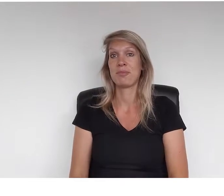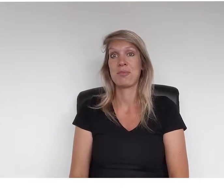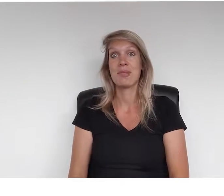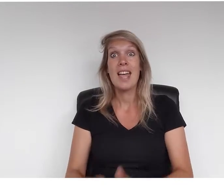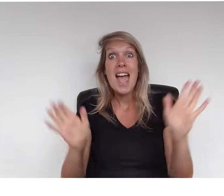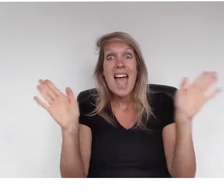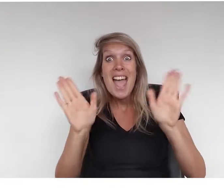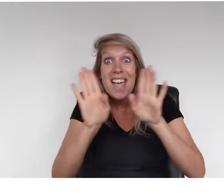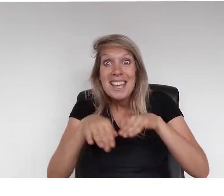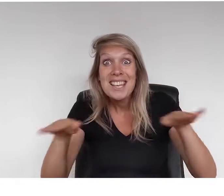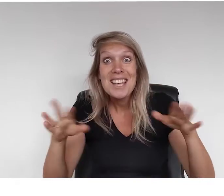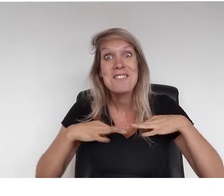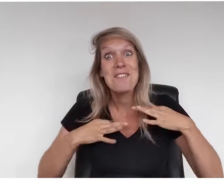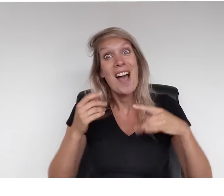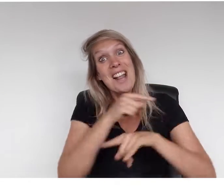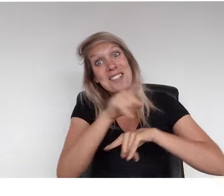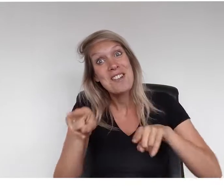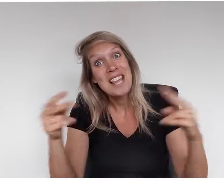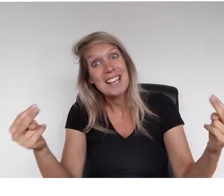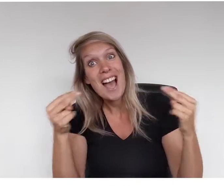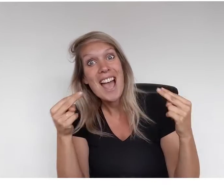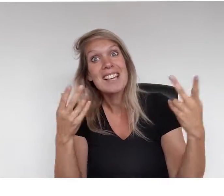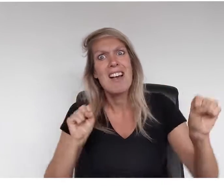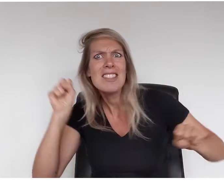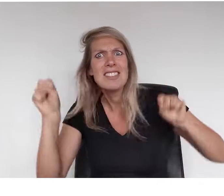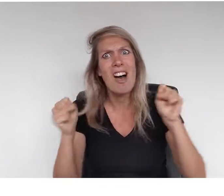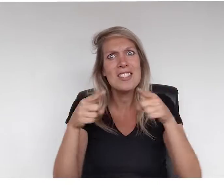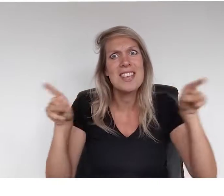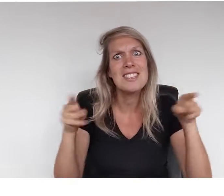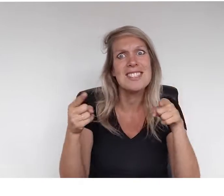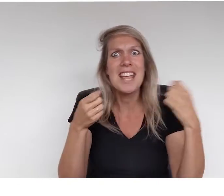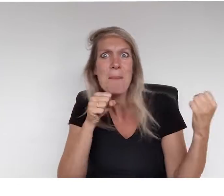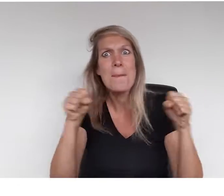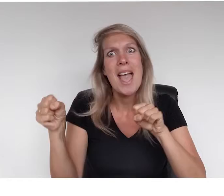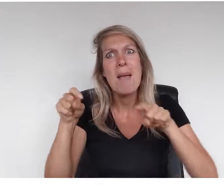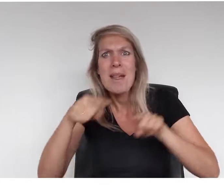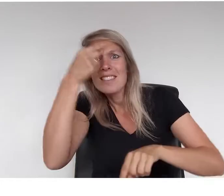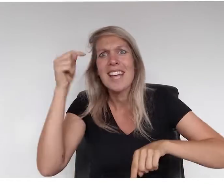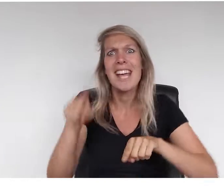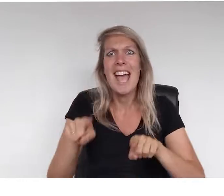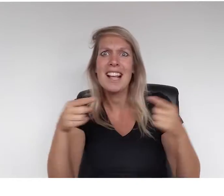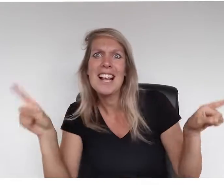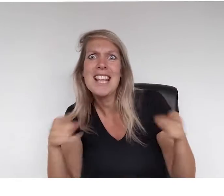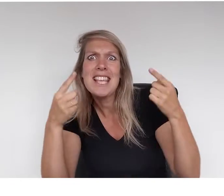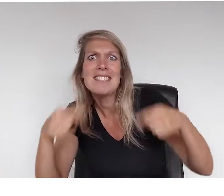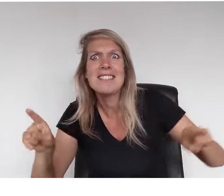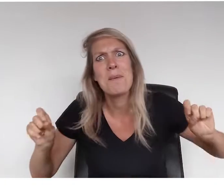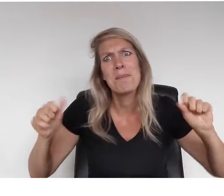Hey kids, wat fijn dat jullie kijken. Dans en zing met ons mee met dit te gekke lied. Here we go!